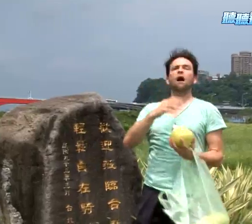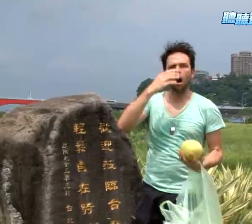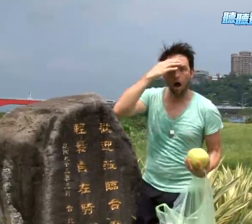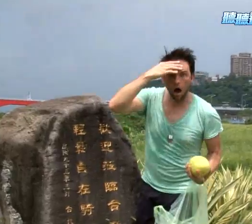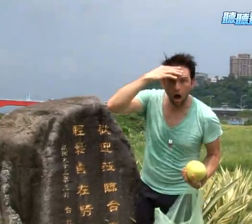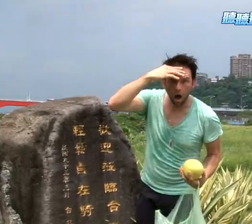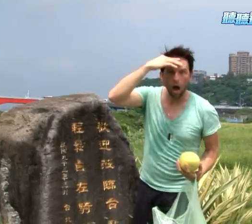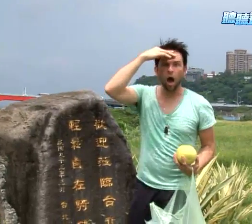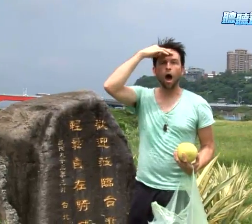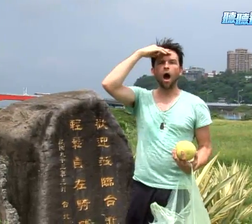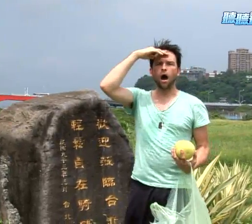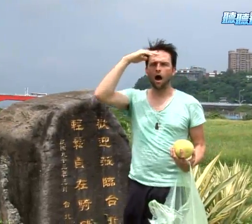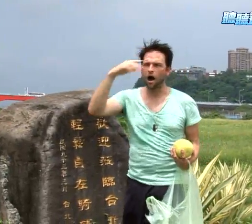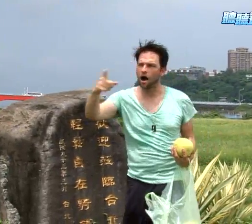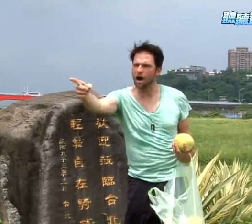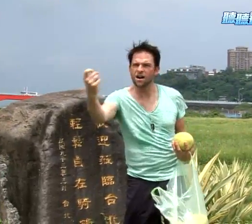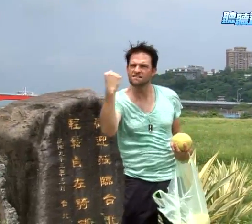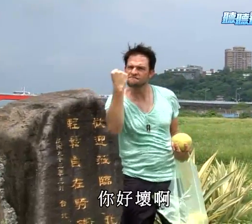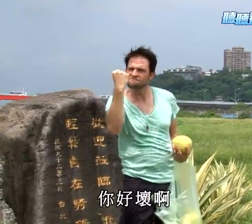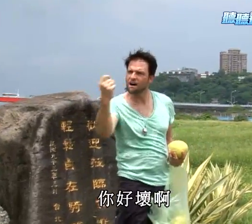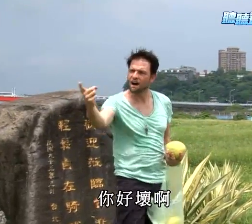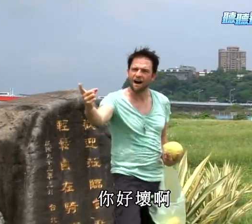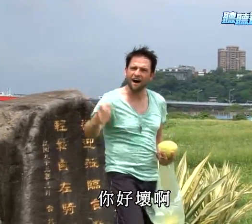啊，你好坏呀！